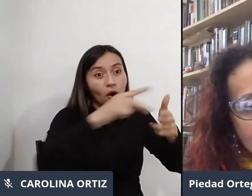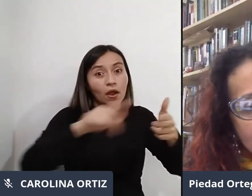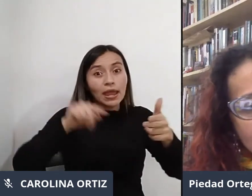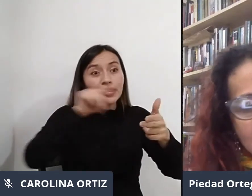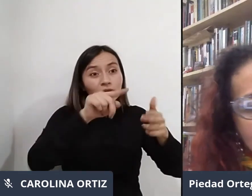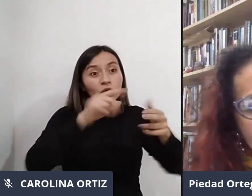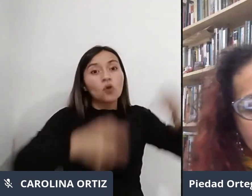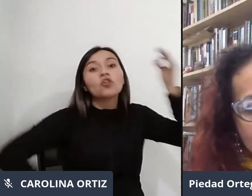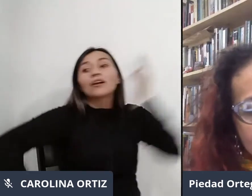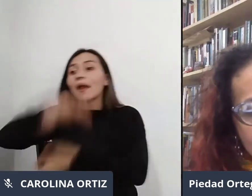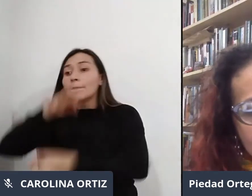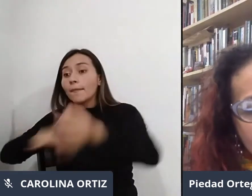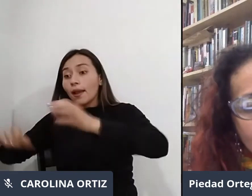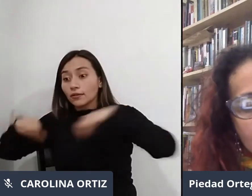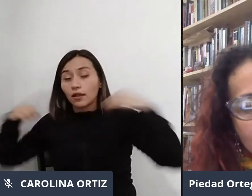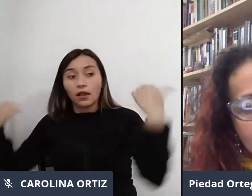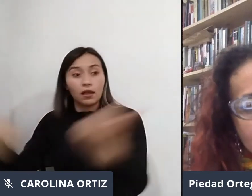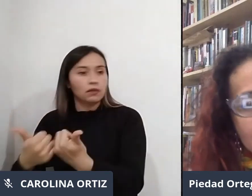educación,